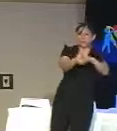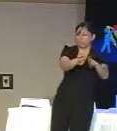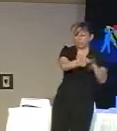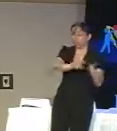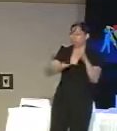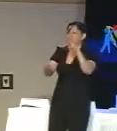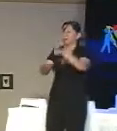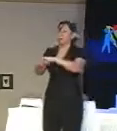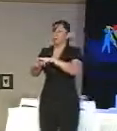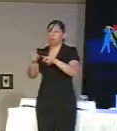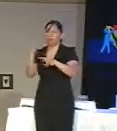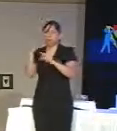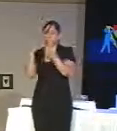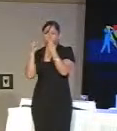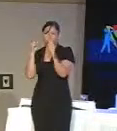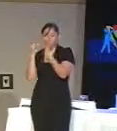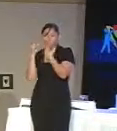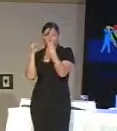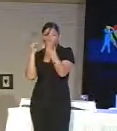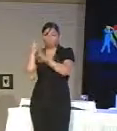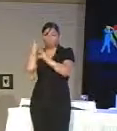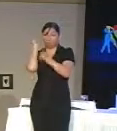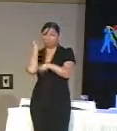segundo o por su tercer embarazo.